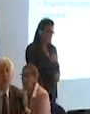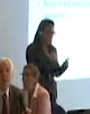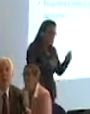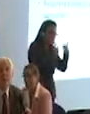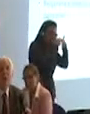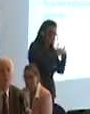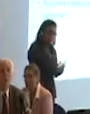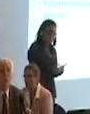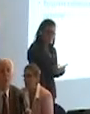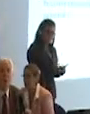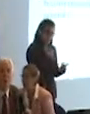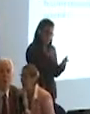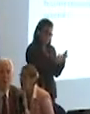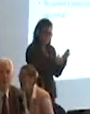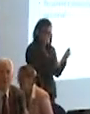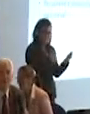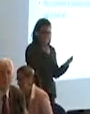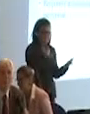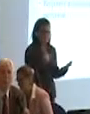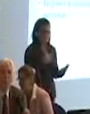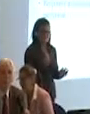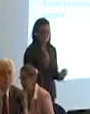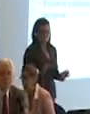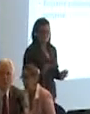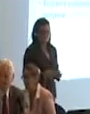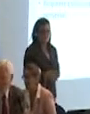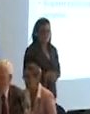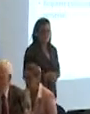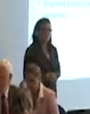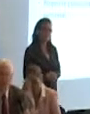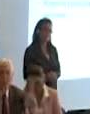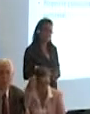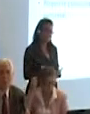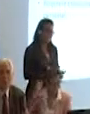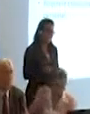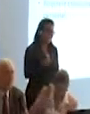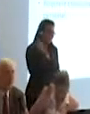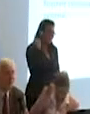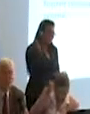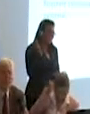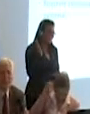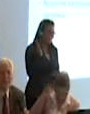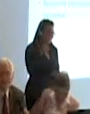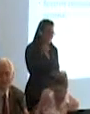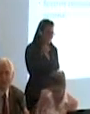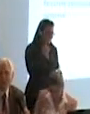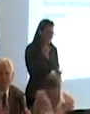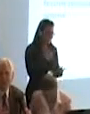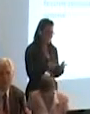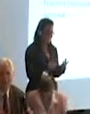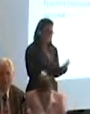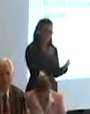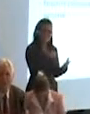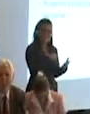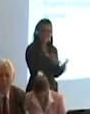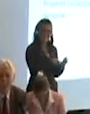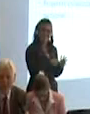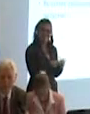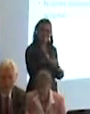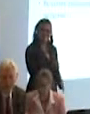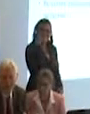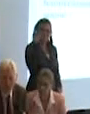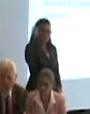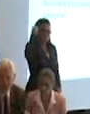la característica de la discapacidad no es mencionada en las encuestas. Y eso quiere decir algo. Eso eso quiere decir que